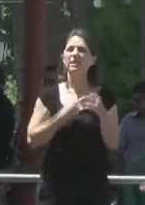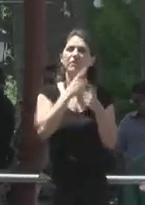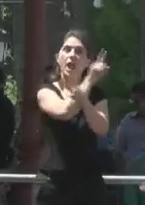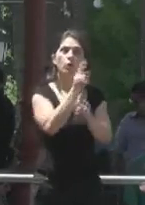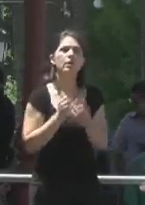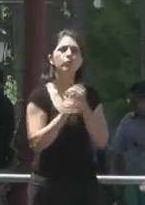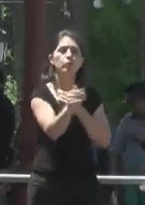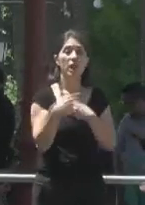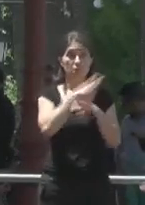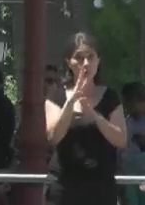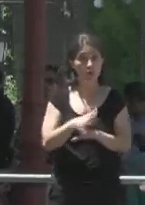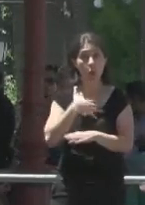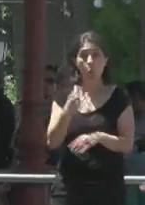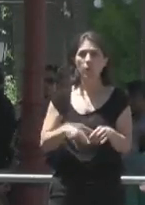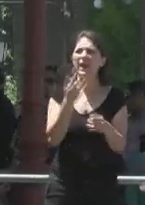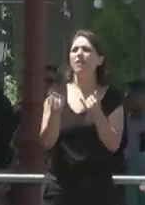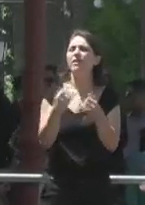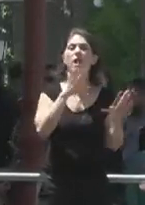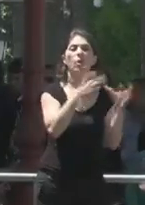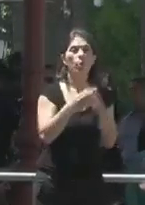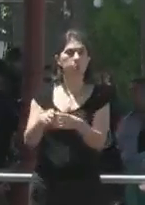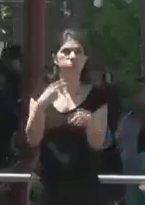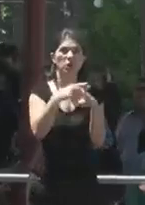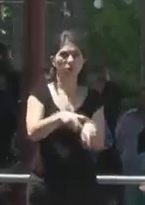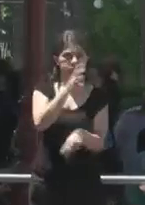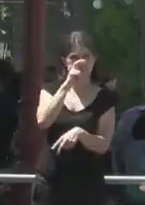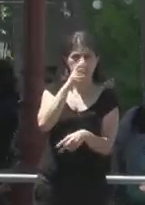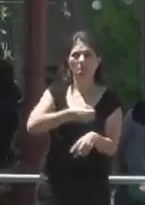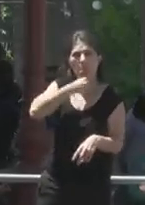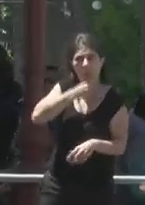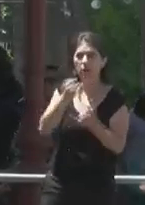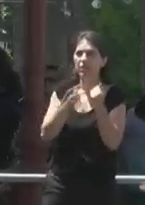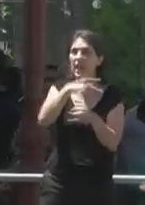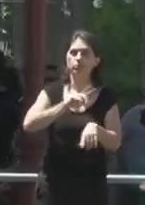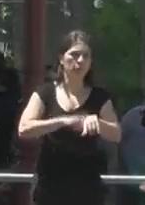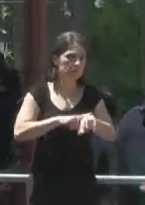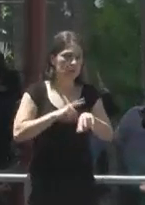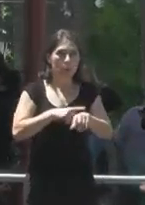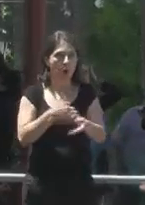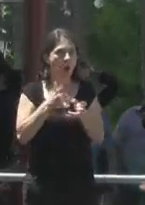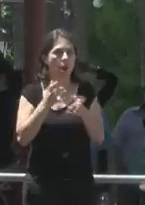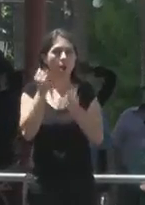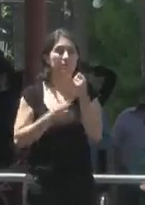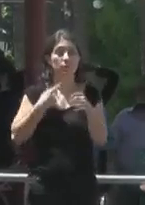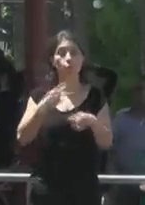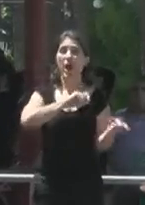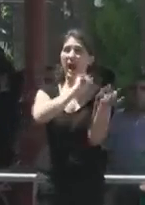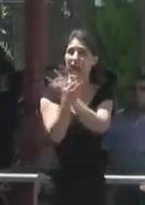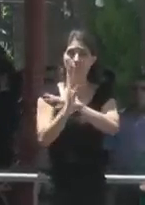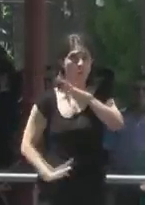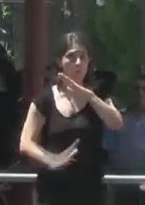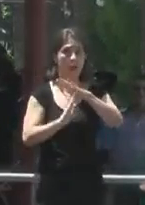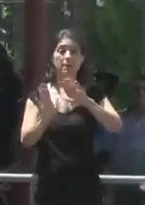puede suceder. Los partidos políticos viejos intentando ganar tiempo, intentando evitar un cambio que ya está en marcha y